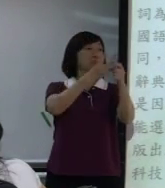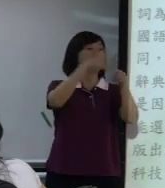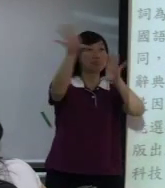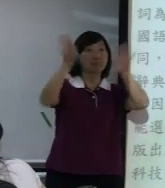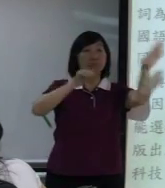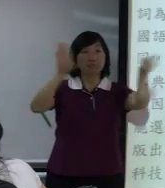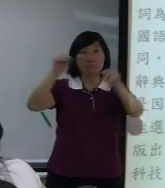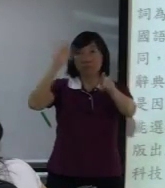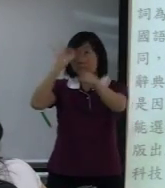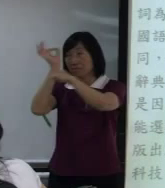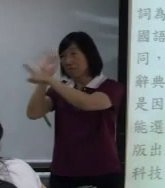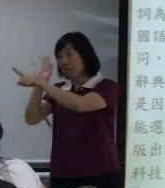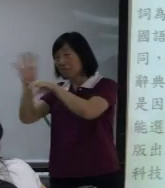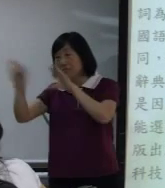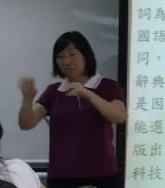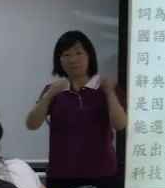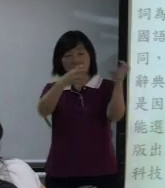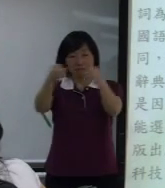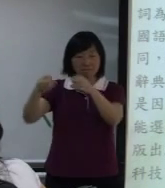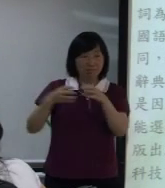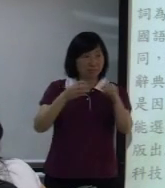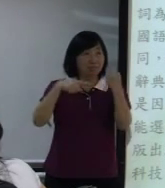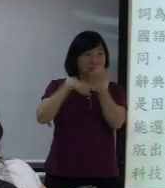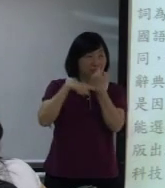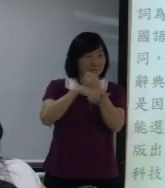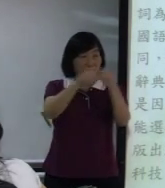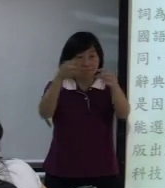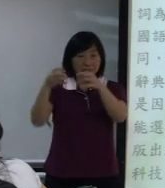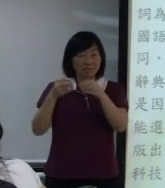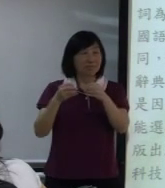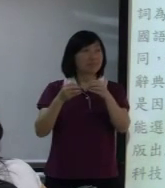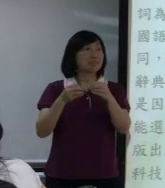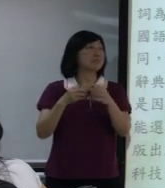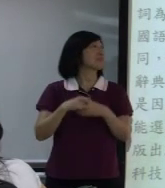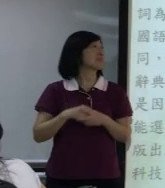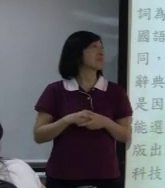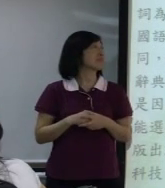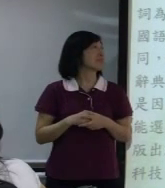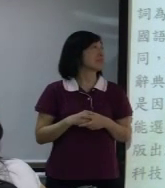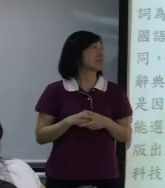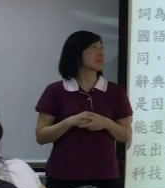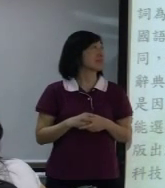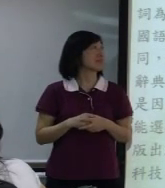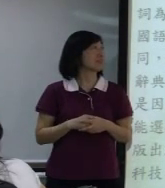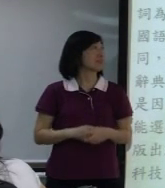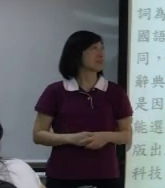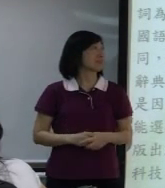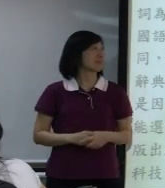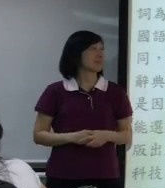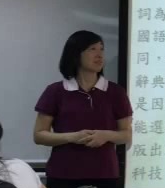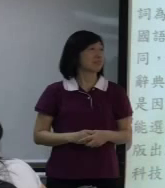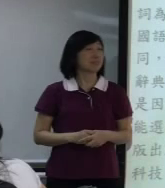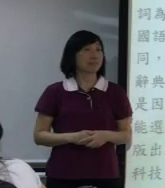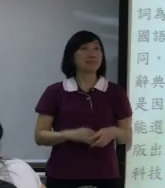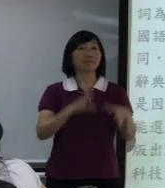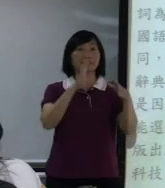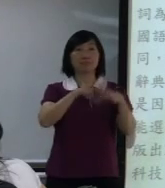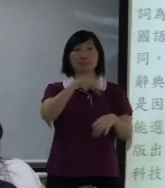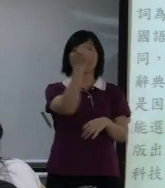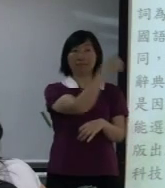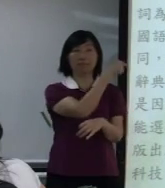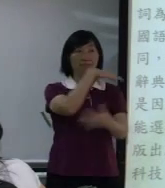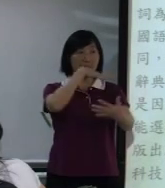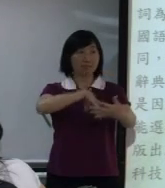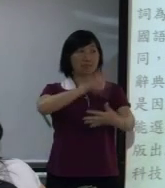资料啦，讨论手语的打法啦。但是呢，因为这里面